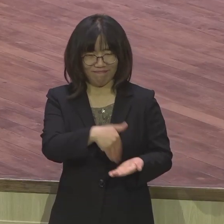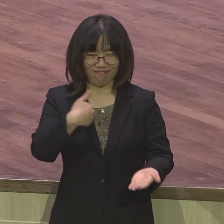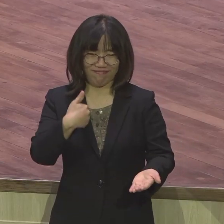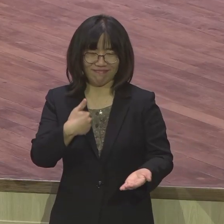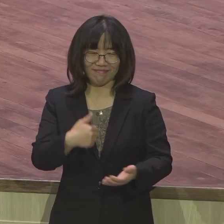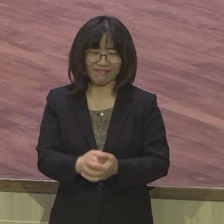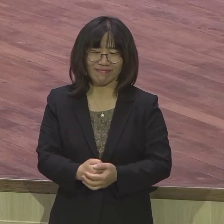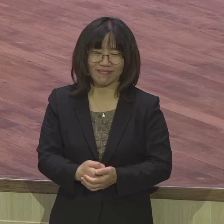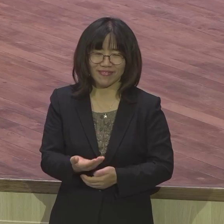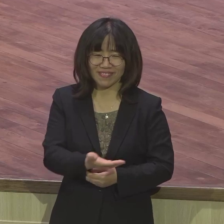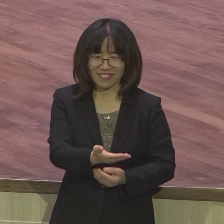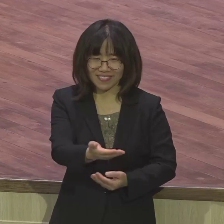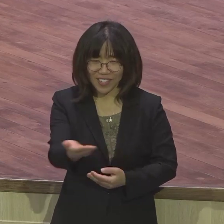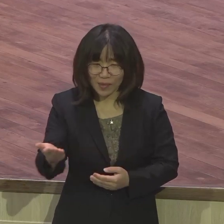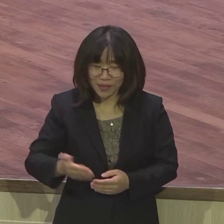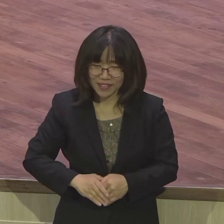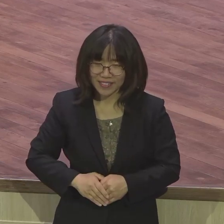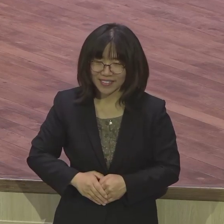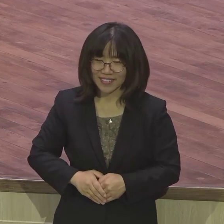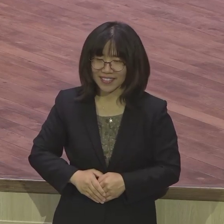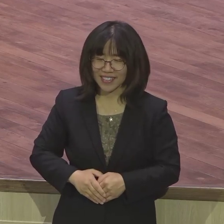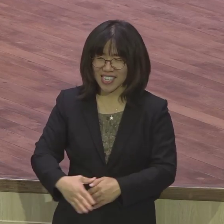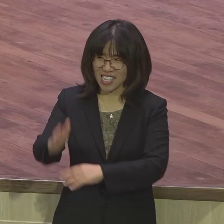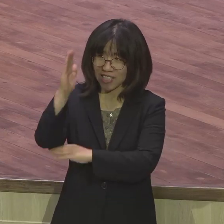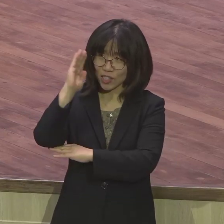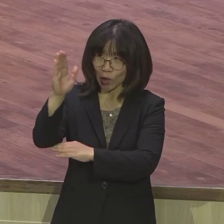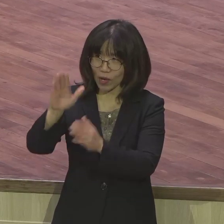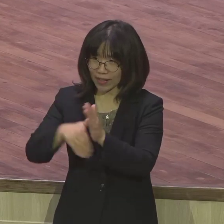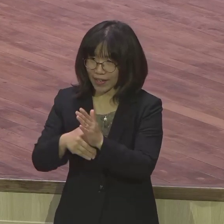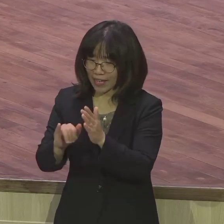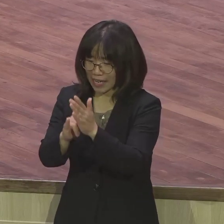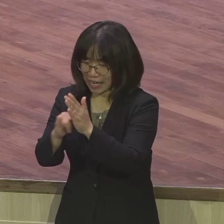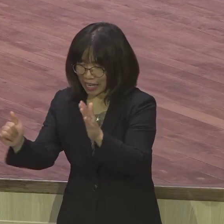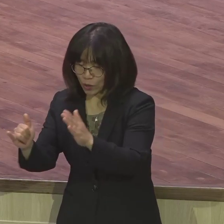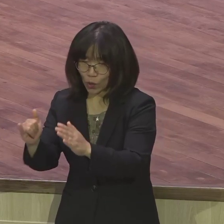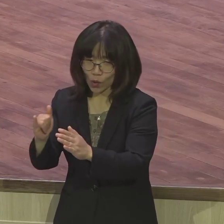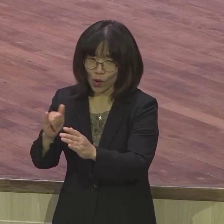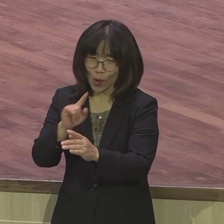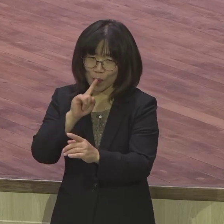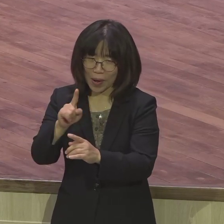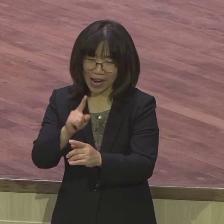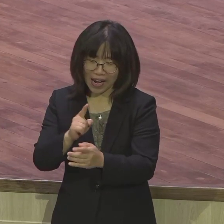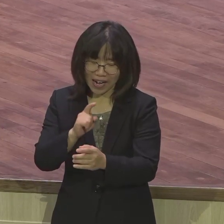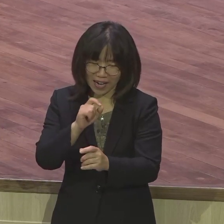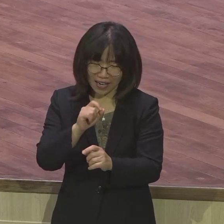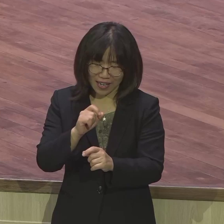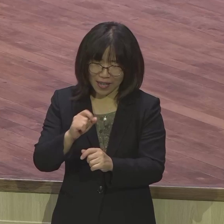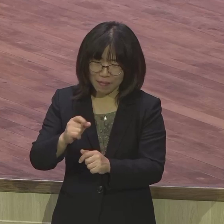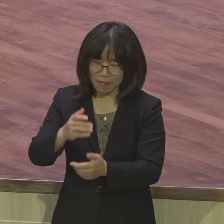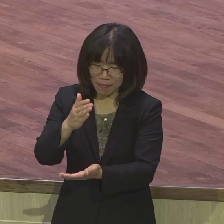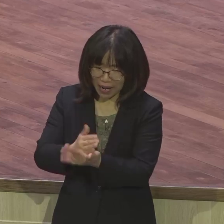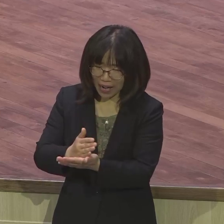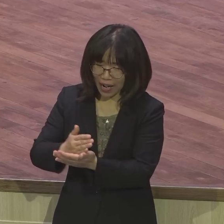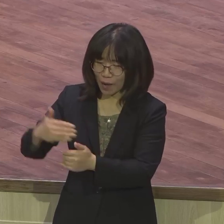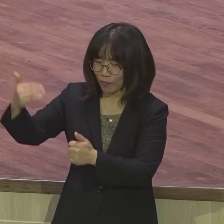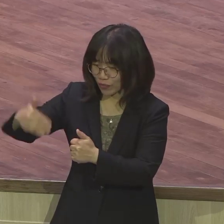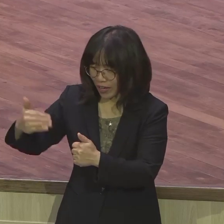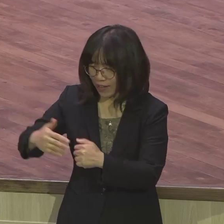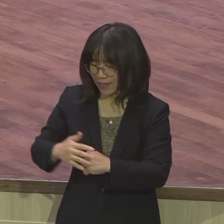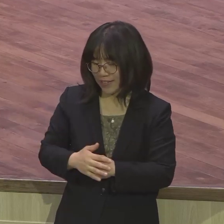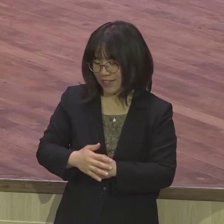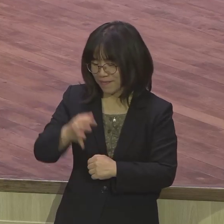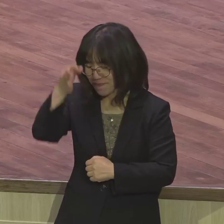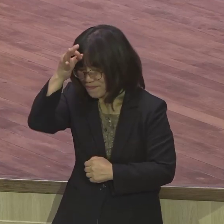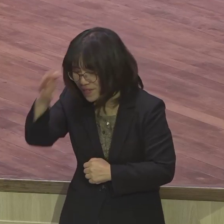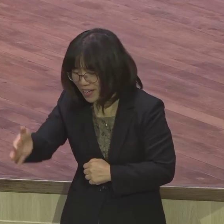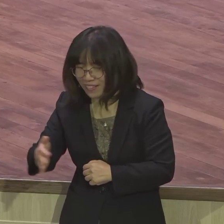이 설교 시간에 절대 집안 얘기 하지 말라 그랬어요. 근데 할 게 없어요. 집안 얘기 안 하면. 이 설교는 예수님이